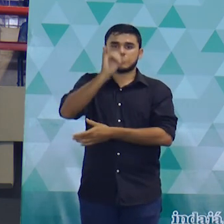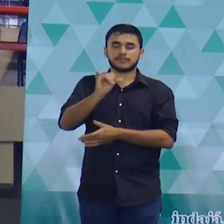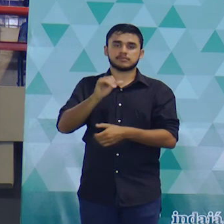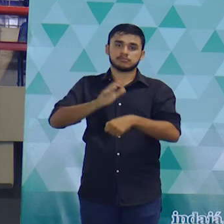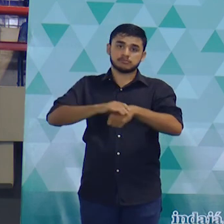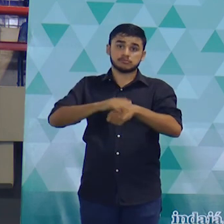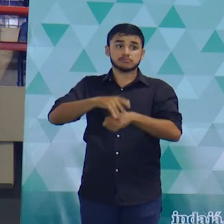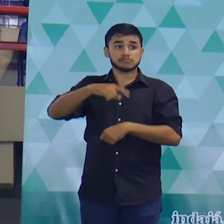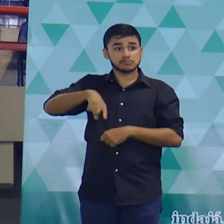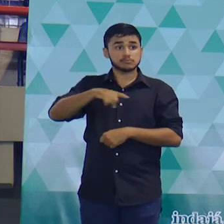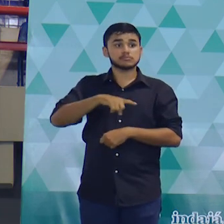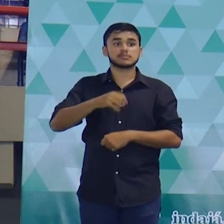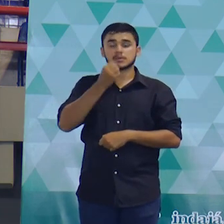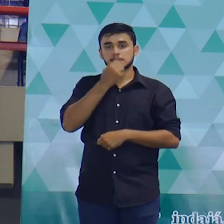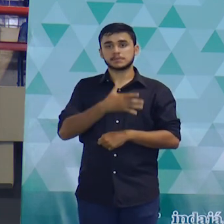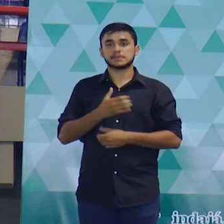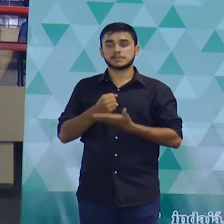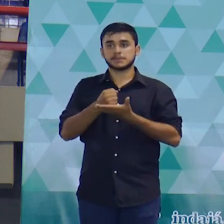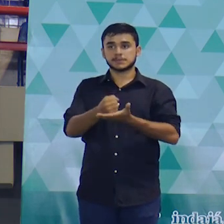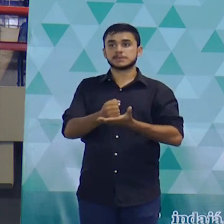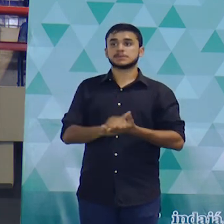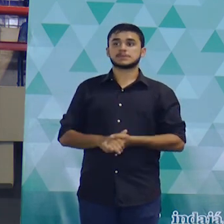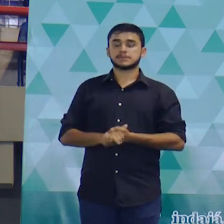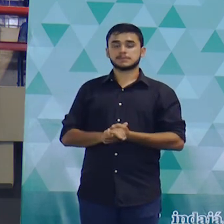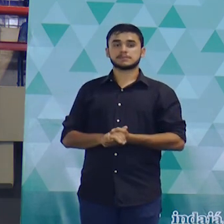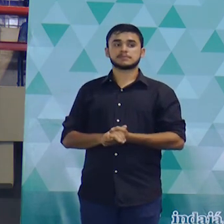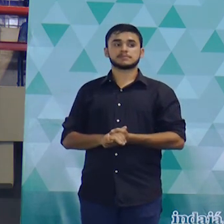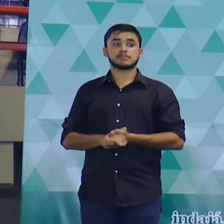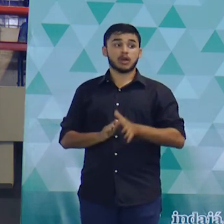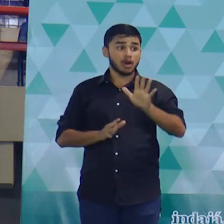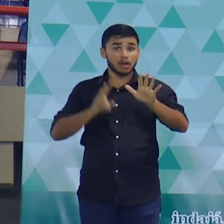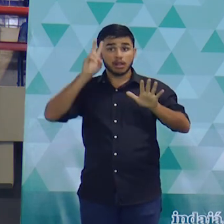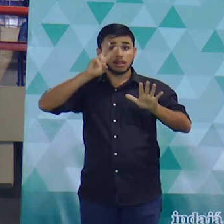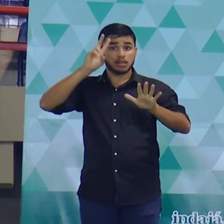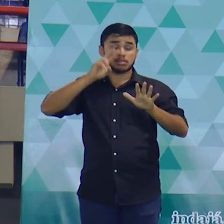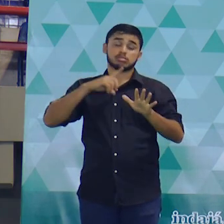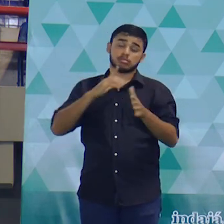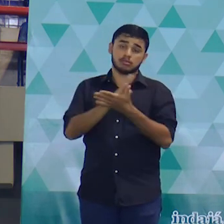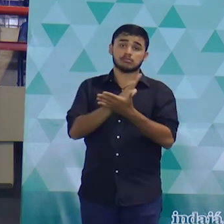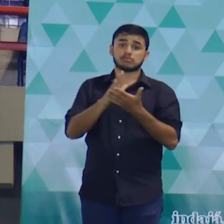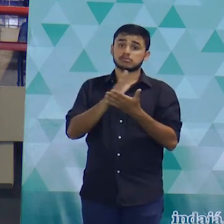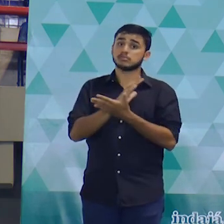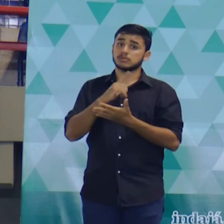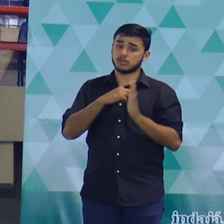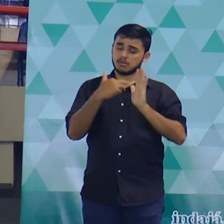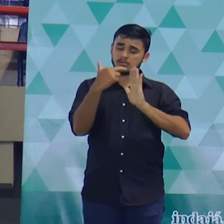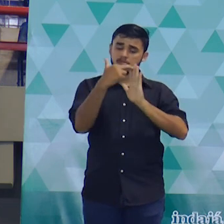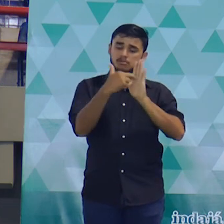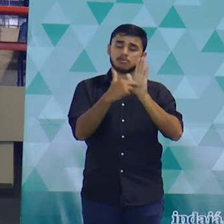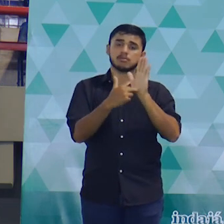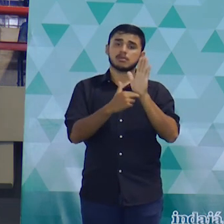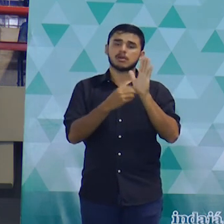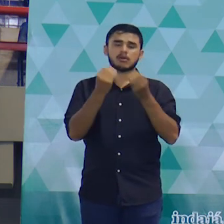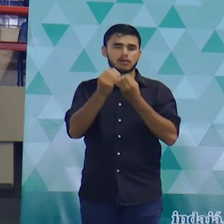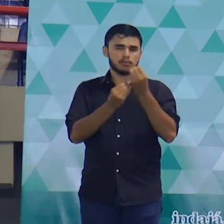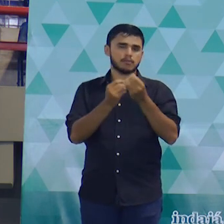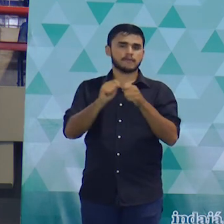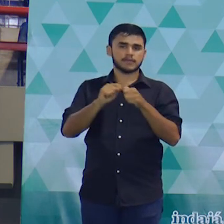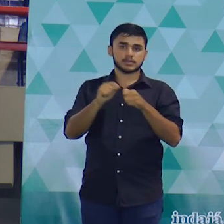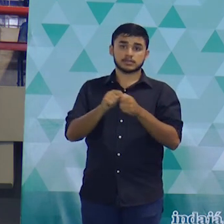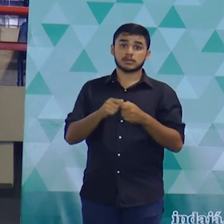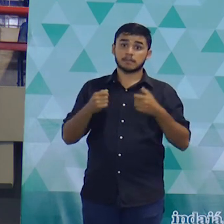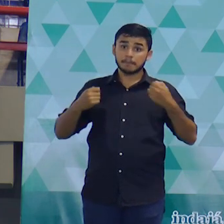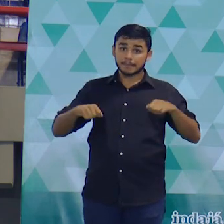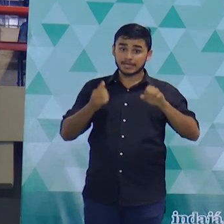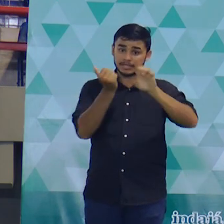atrapalhe nessas questões. Só lembrando que há alguns requisitos básicos. Você precisa sempre